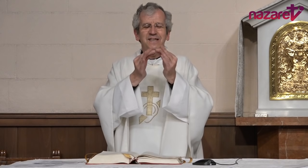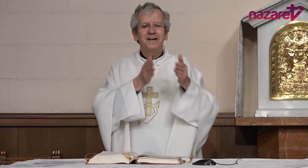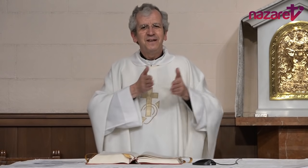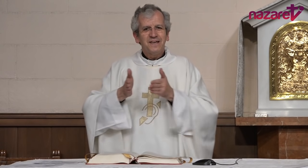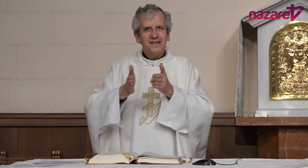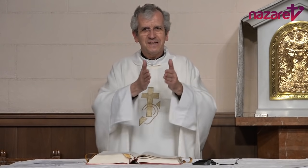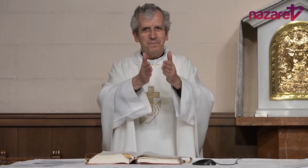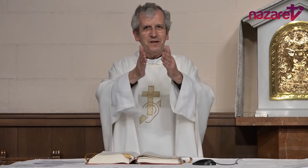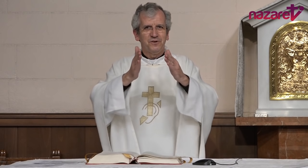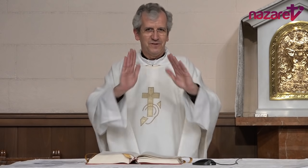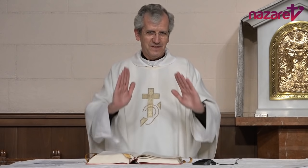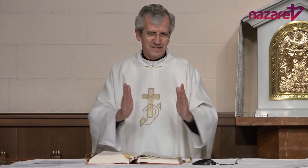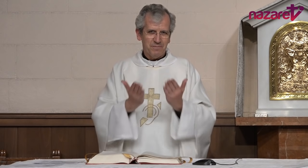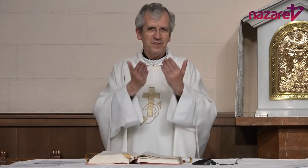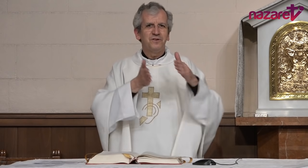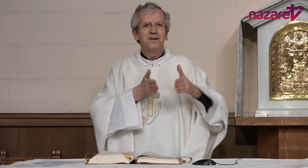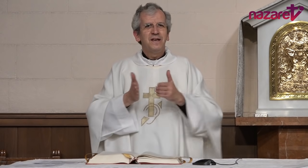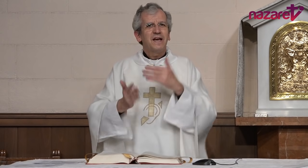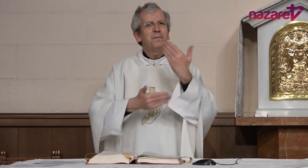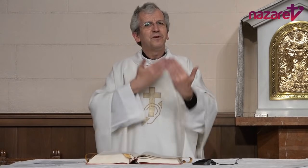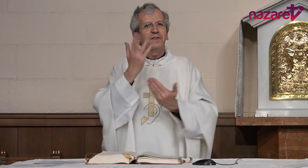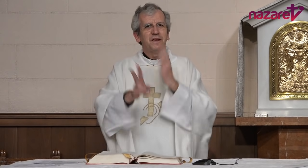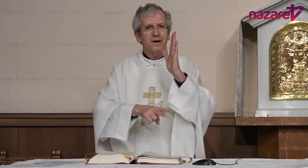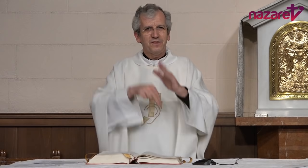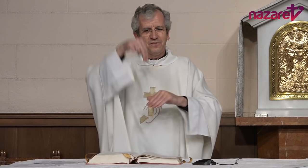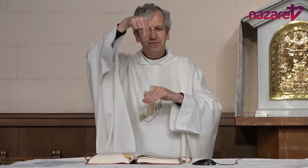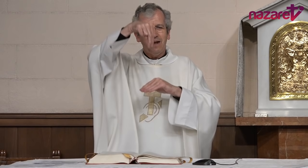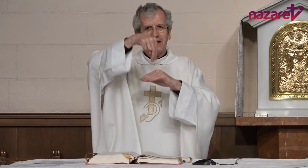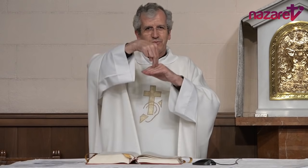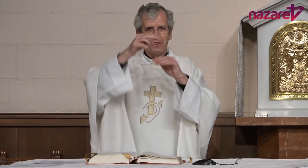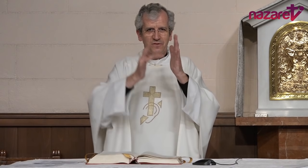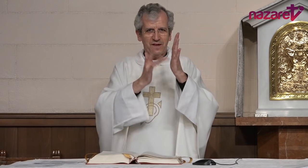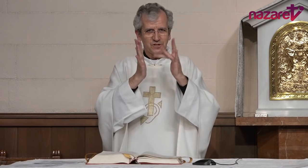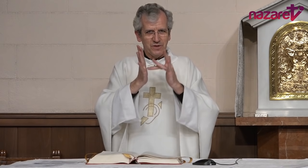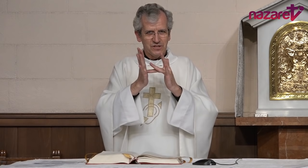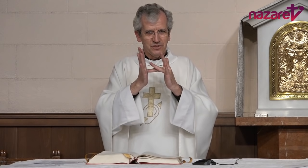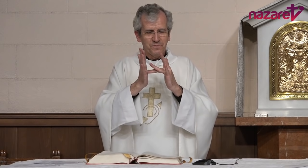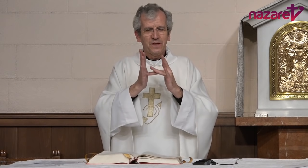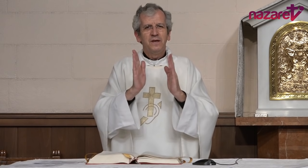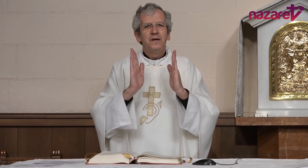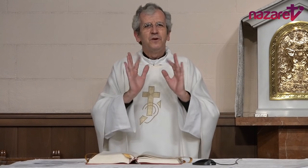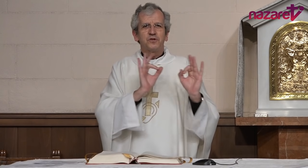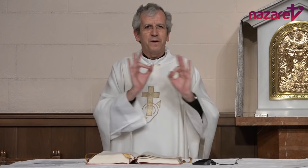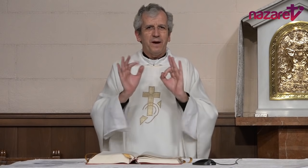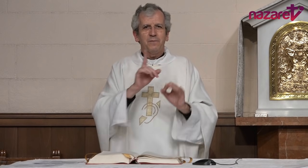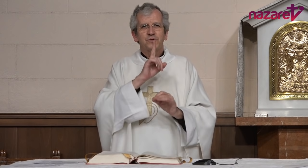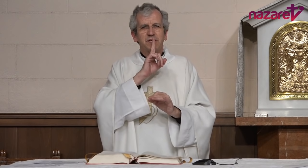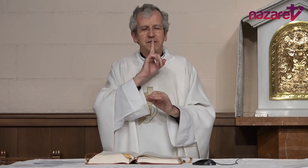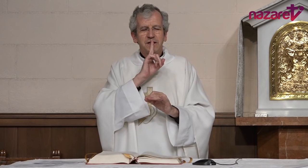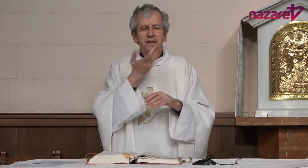Eucaristía que es camino de salvación, camino de celebración de la resurrección de Jesucristo. Nos preparamos en